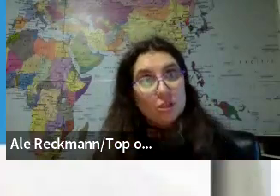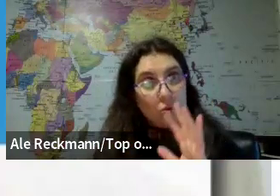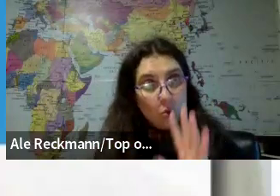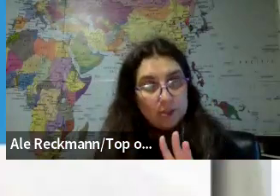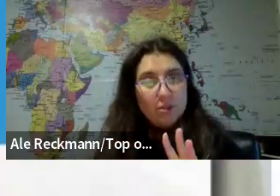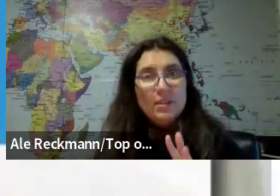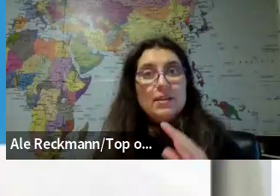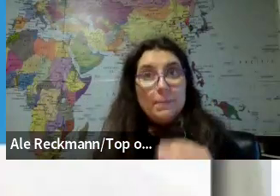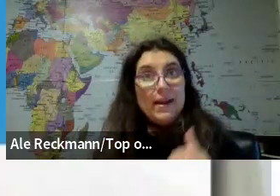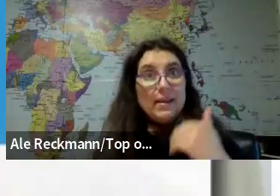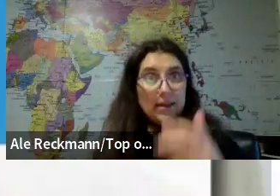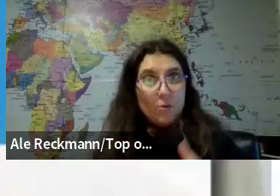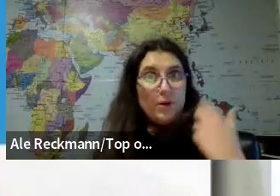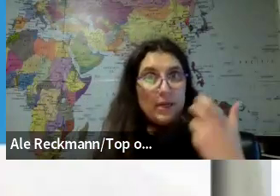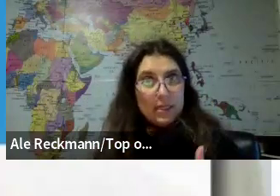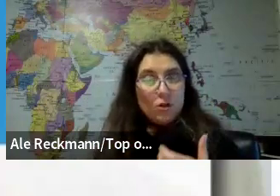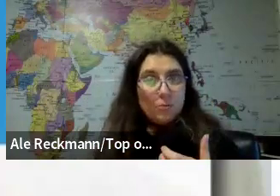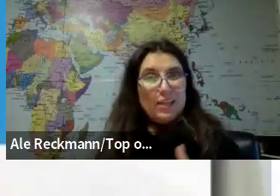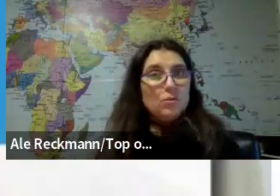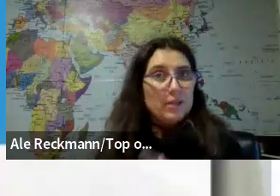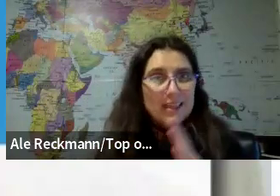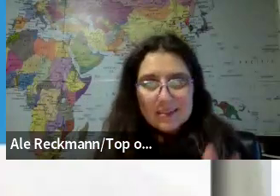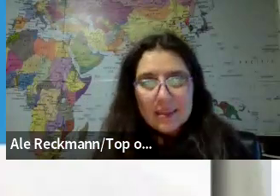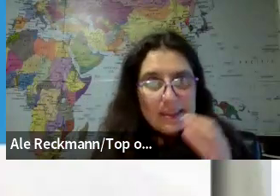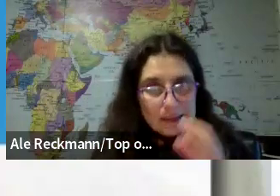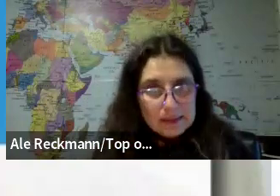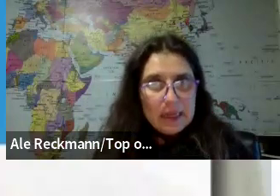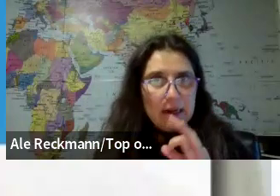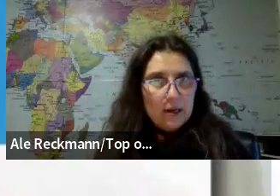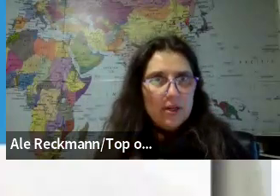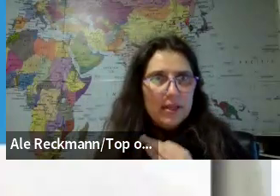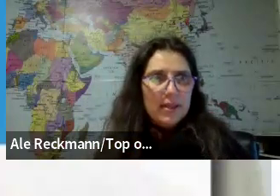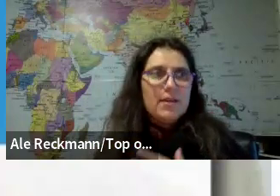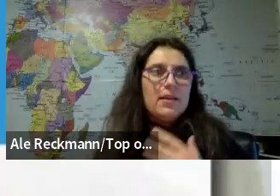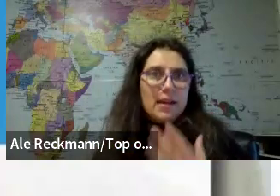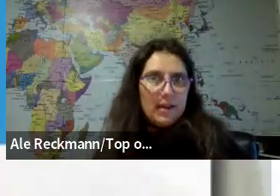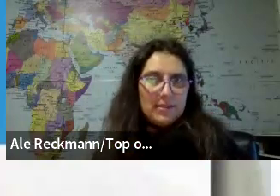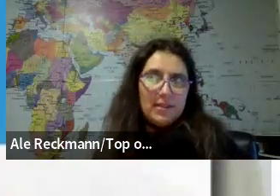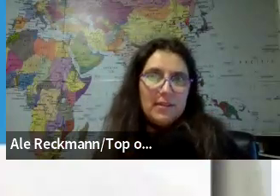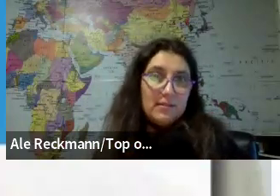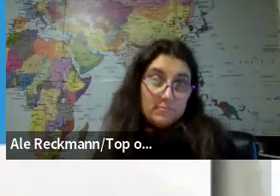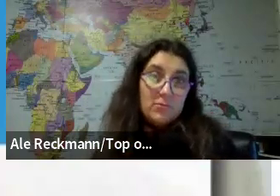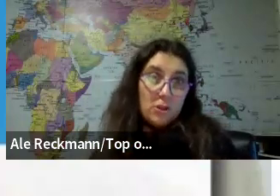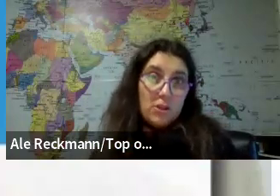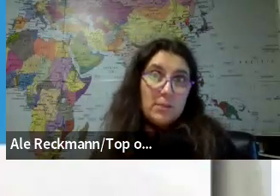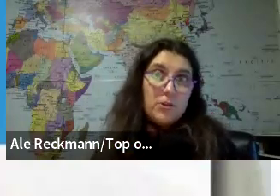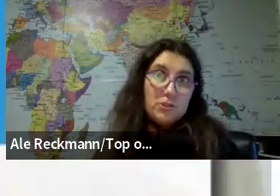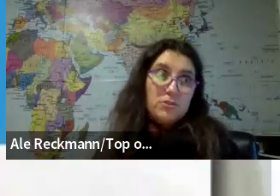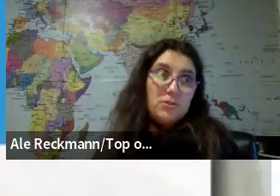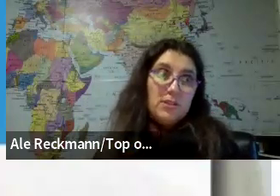que son estos cuatro, para que los puedan ir incorporando porque es esencial a la hora de hacer todo este